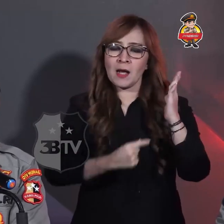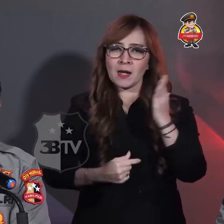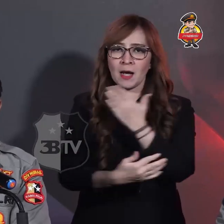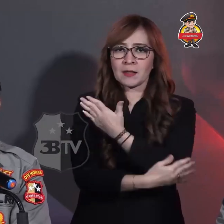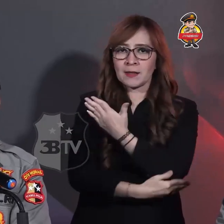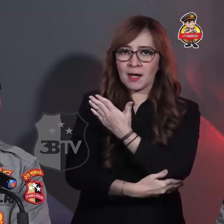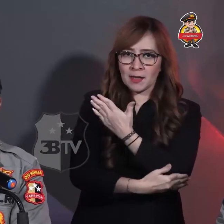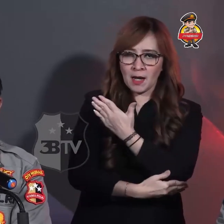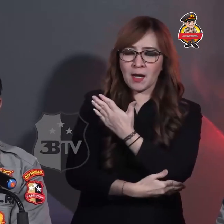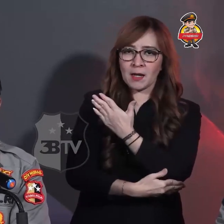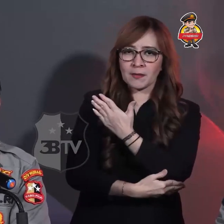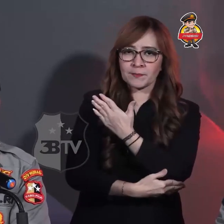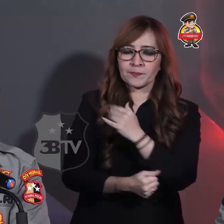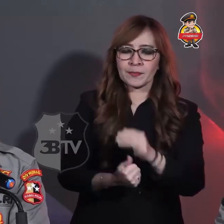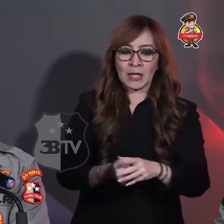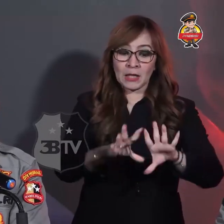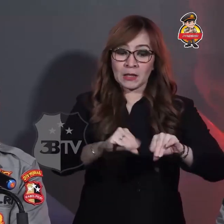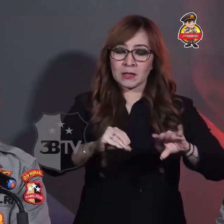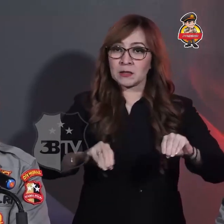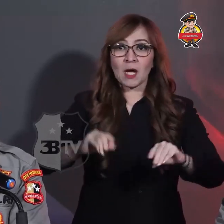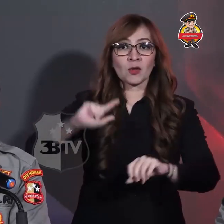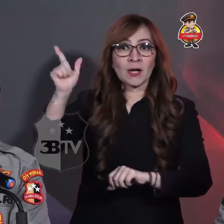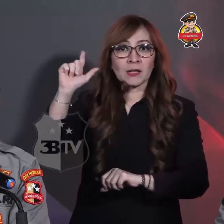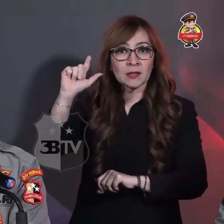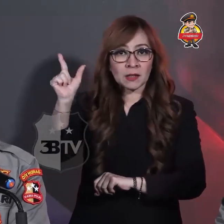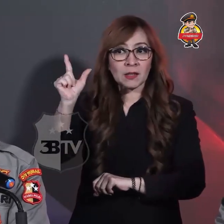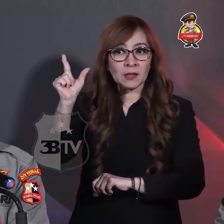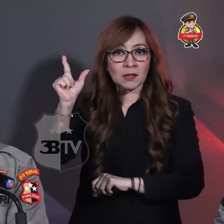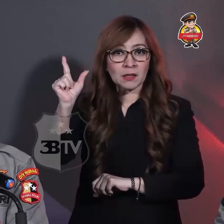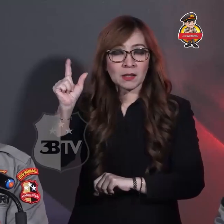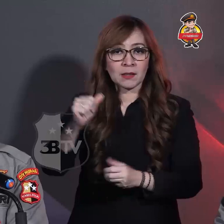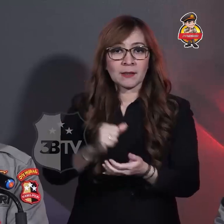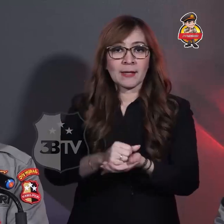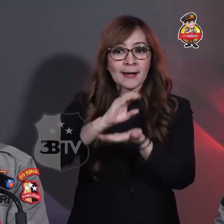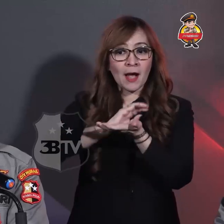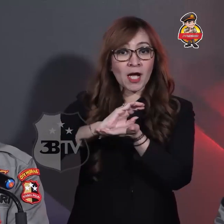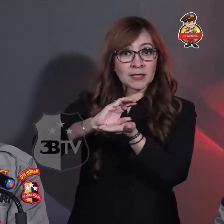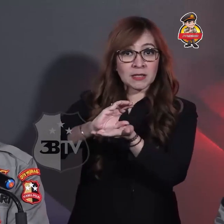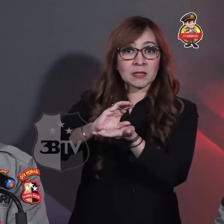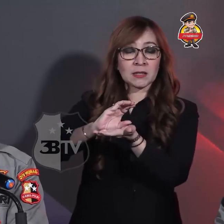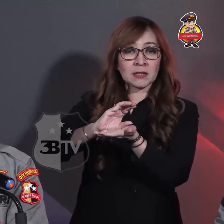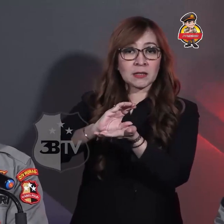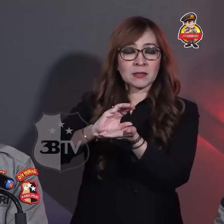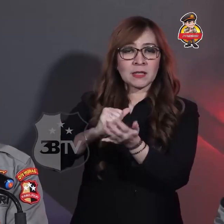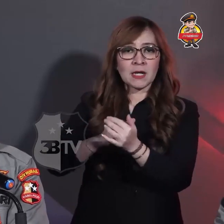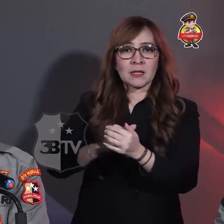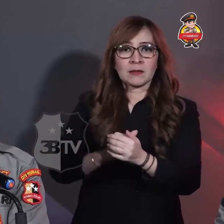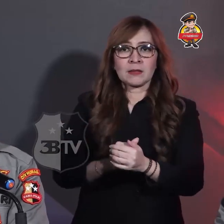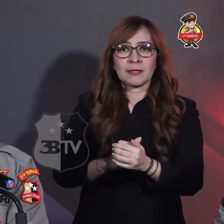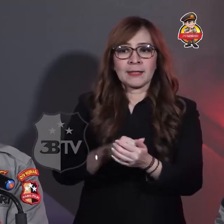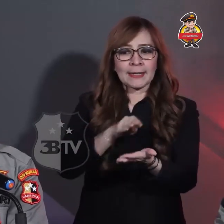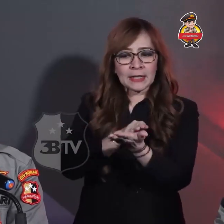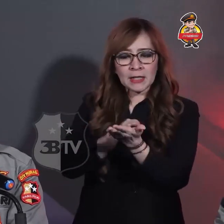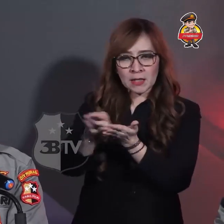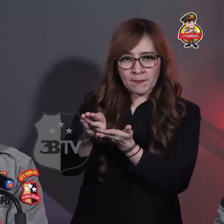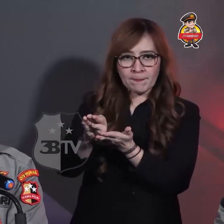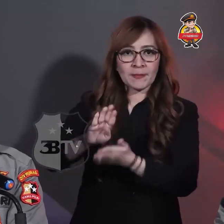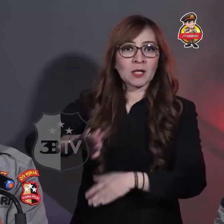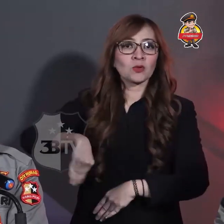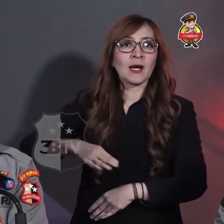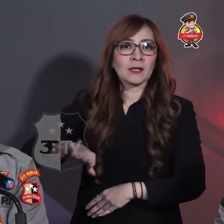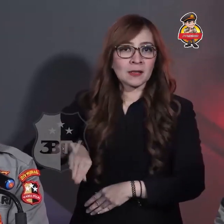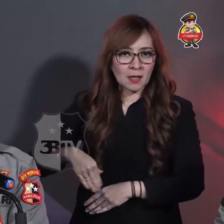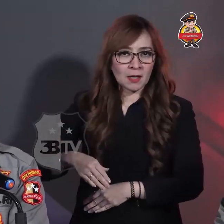Jadi mereka bekerja di luar negeri, kemudian gajinya atau penghasilannya dikirim kepada